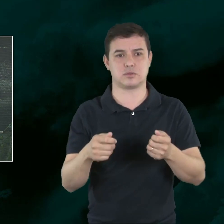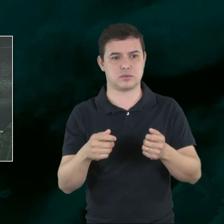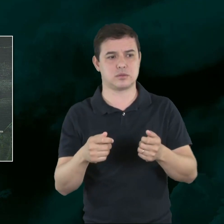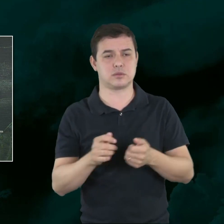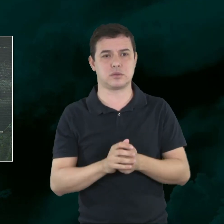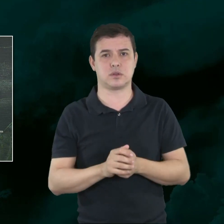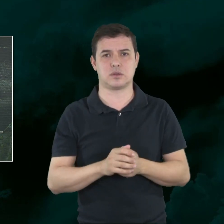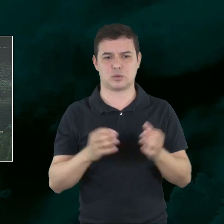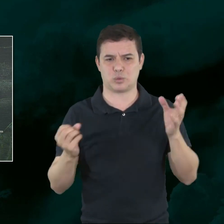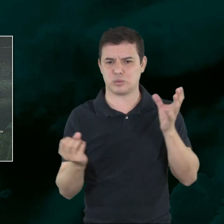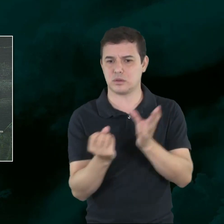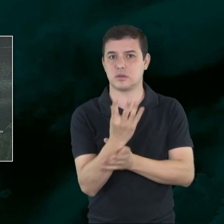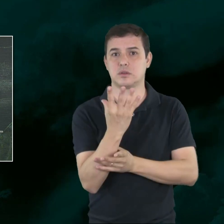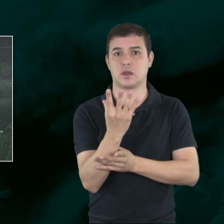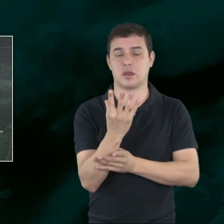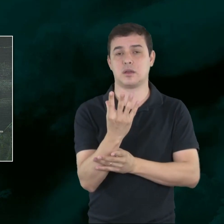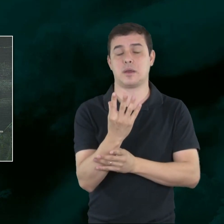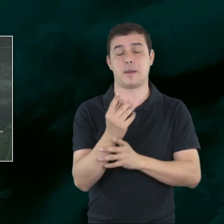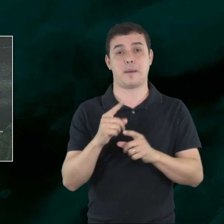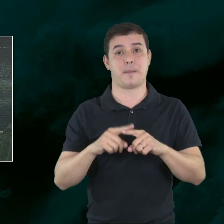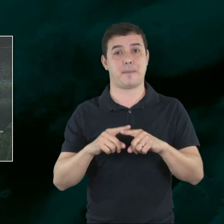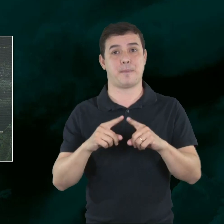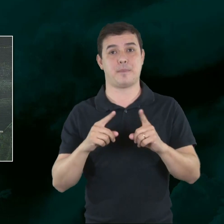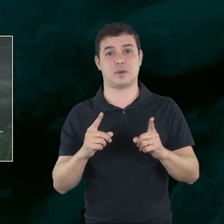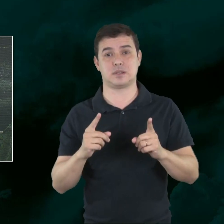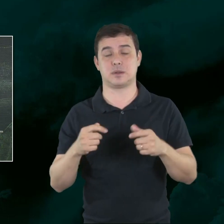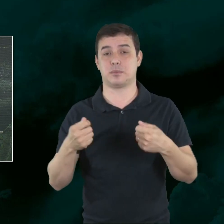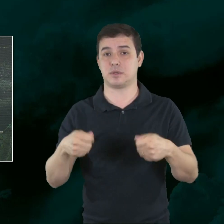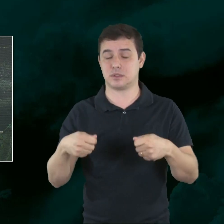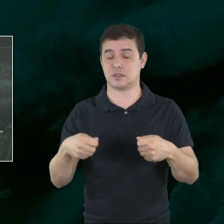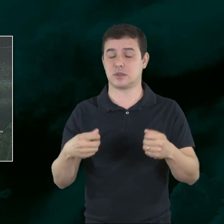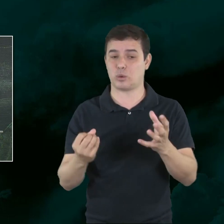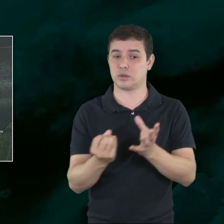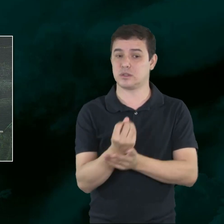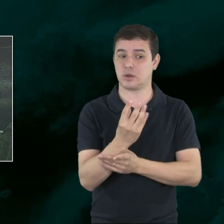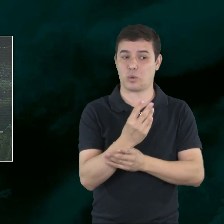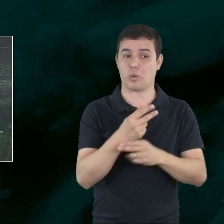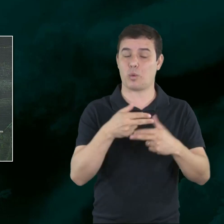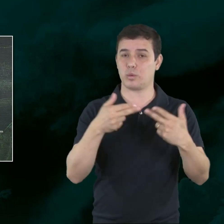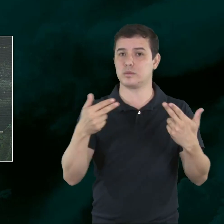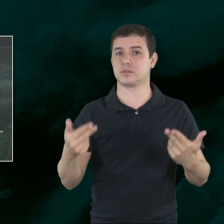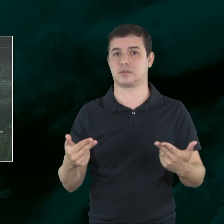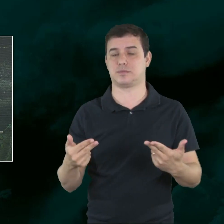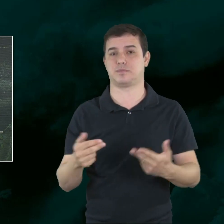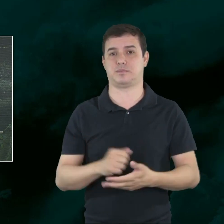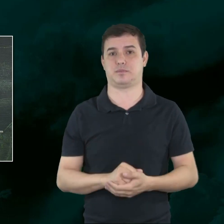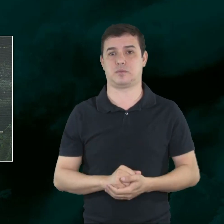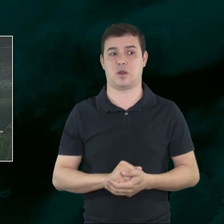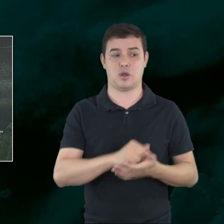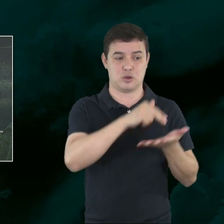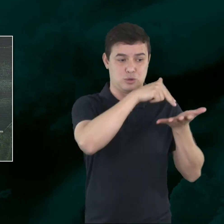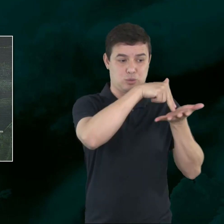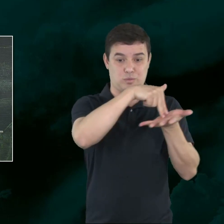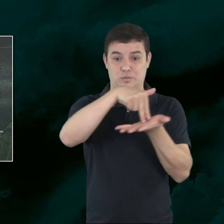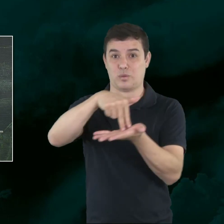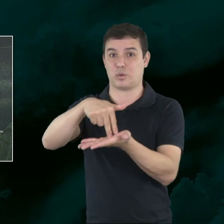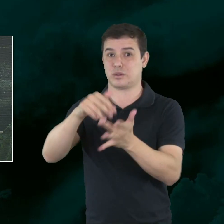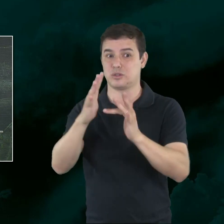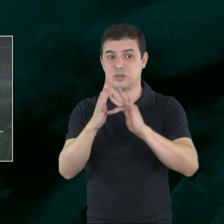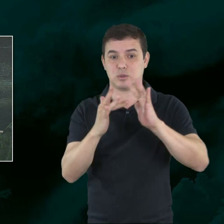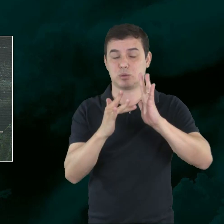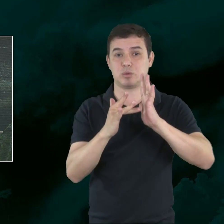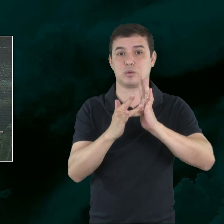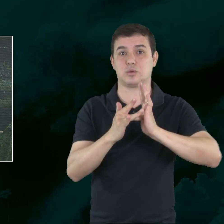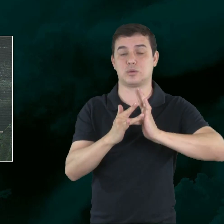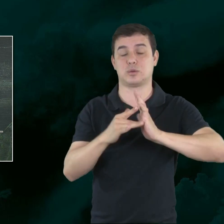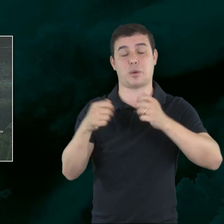o dia do Senhor chegue, tá? Porque isto não acontecerá, sem que primeiro venha